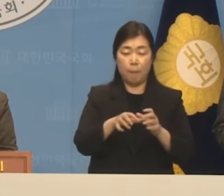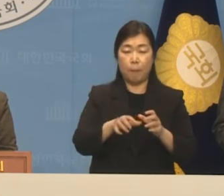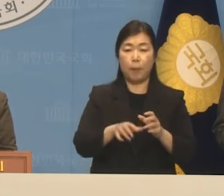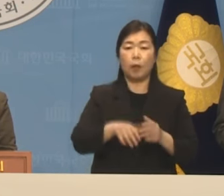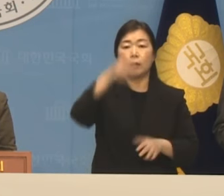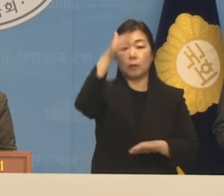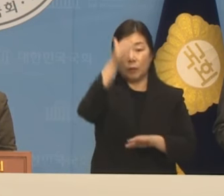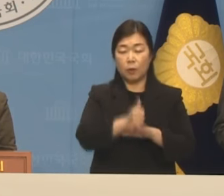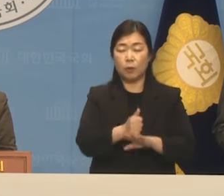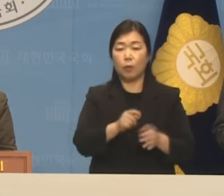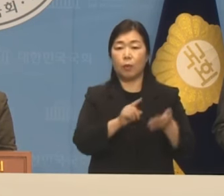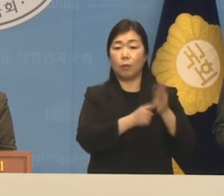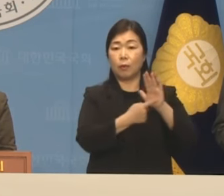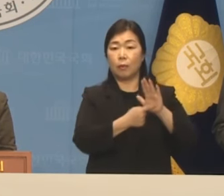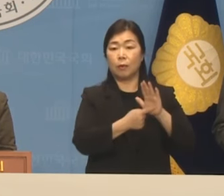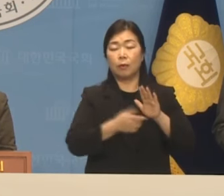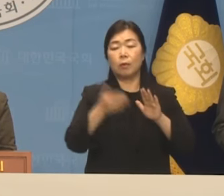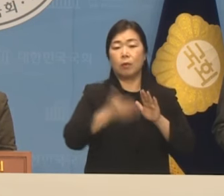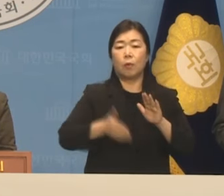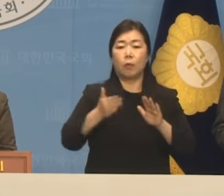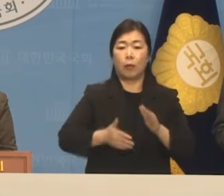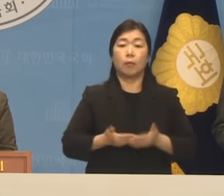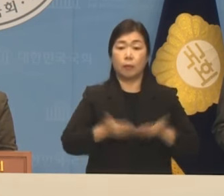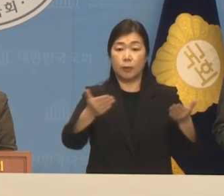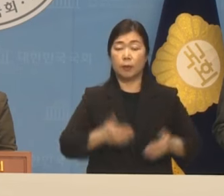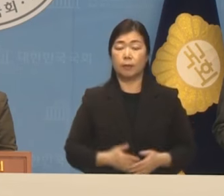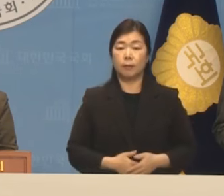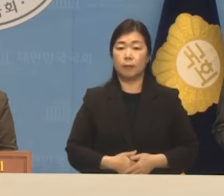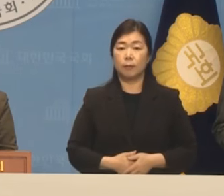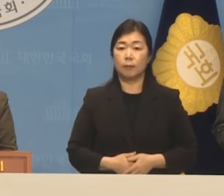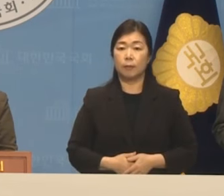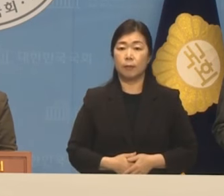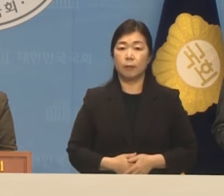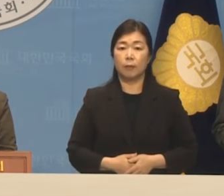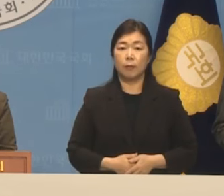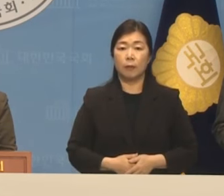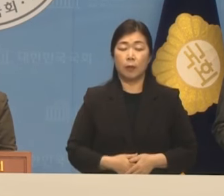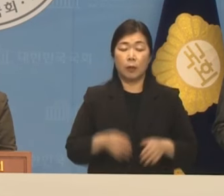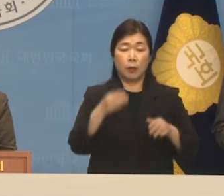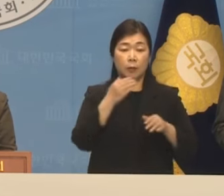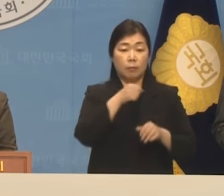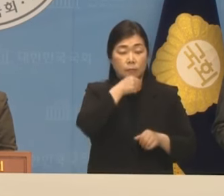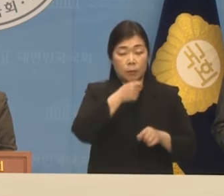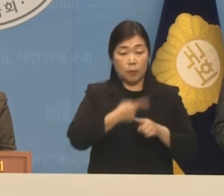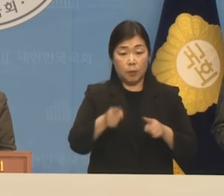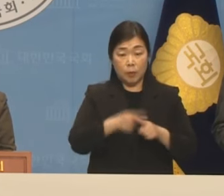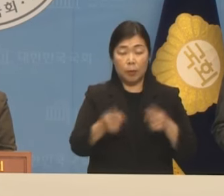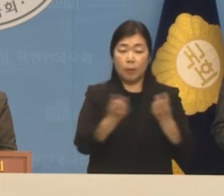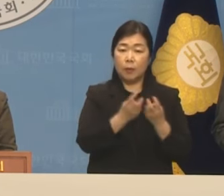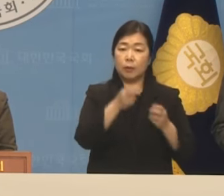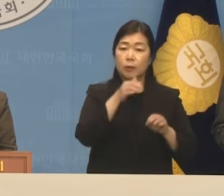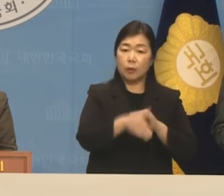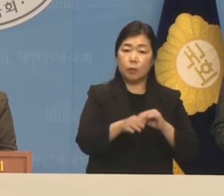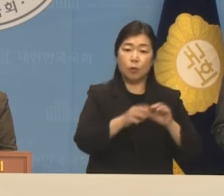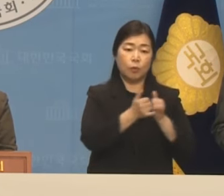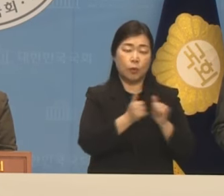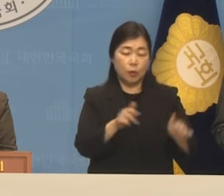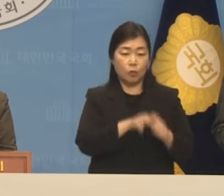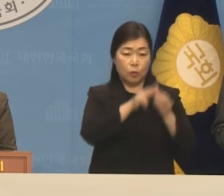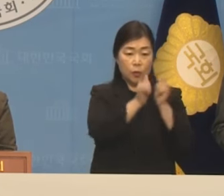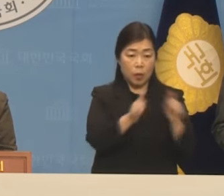방식으로 공개적으로 진행할 예정이다. 또한 심사 배점 방식은 국민